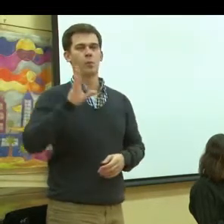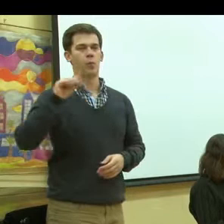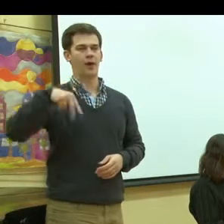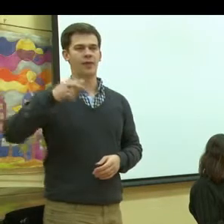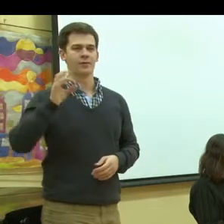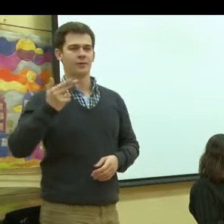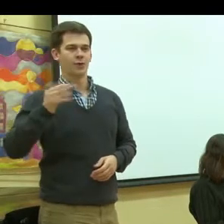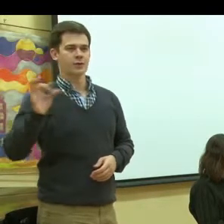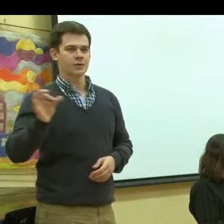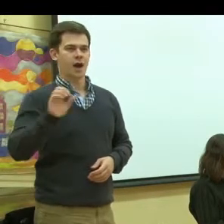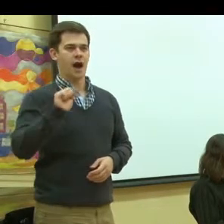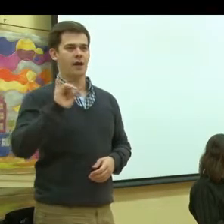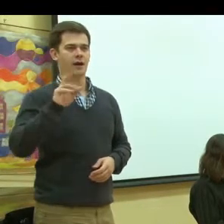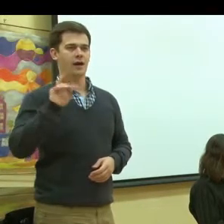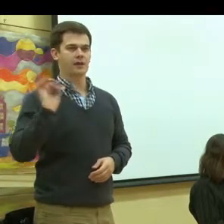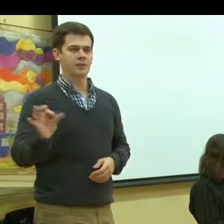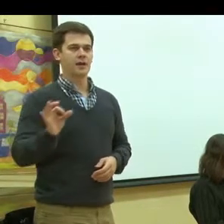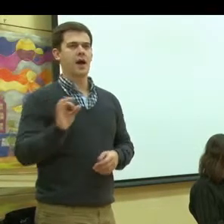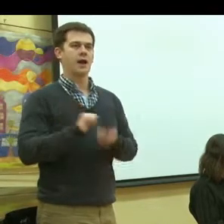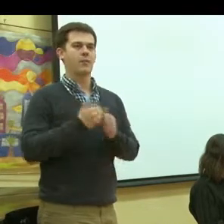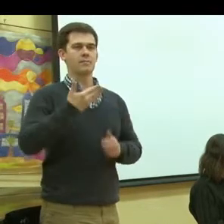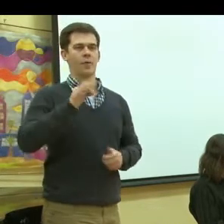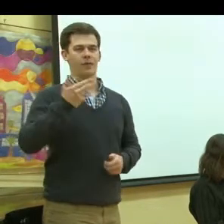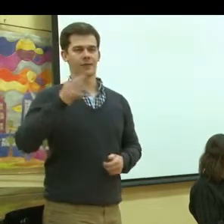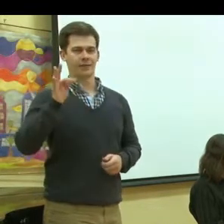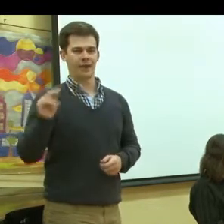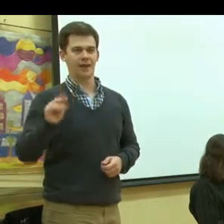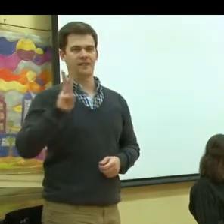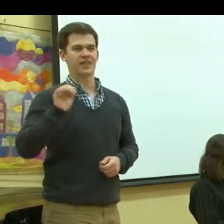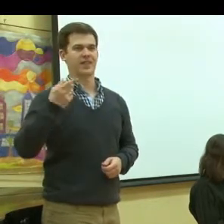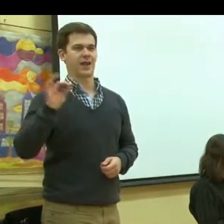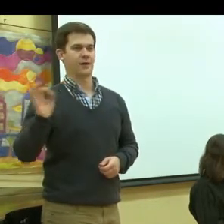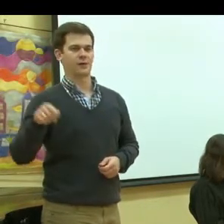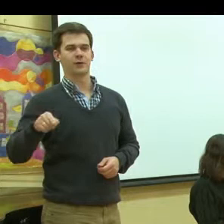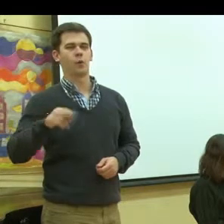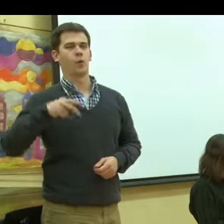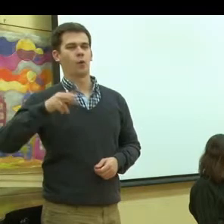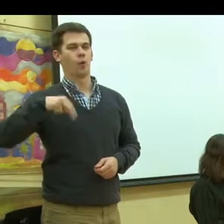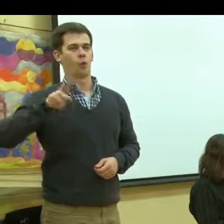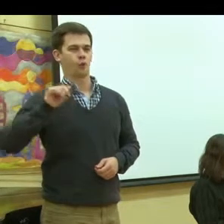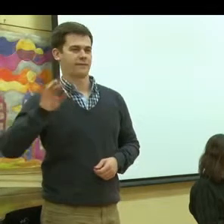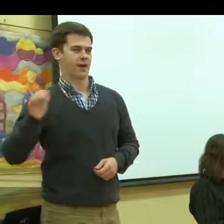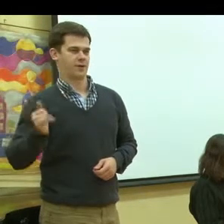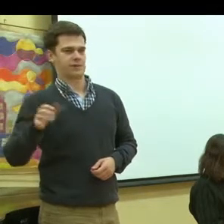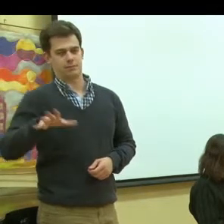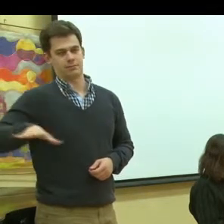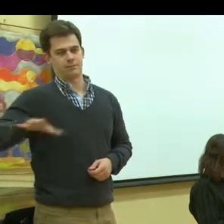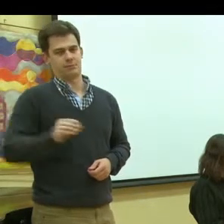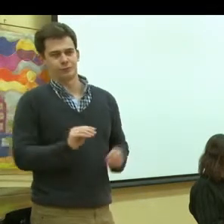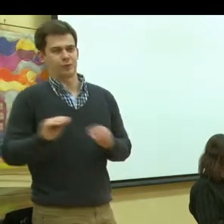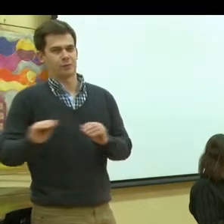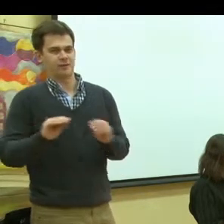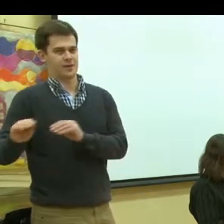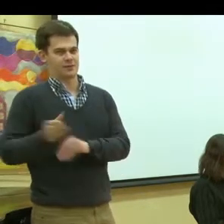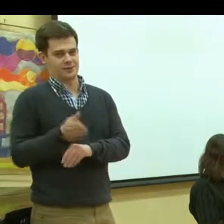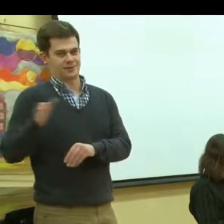Aires, Rosario i Montevideo. I Montevideo, czyli też jesteśmy po tej stronie urbańskiej. Como sabemos, toda esa gente que se movió, más